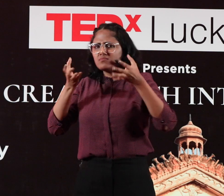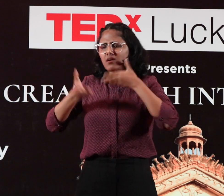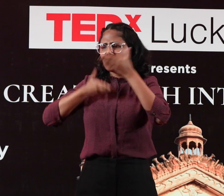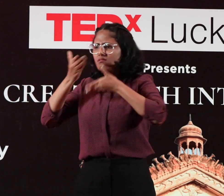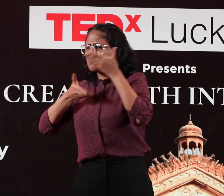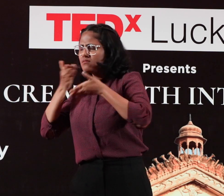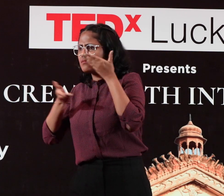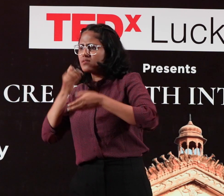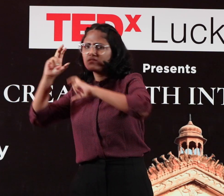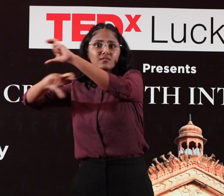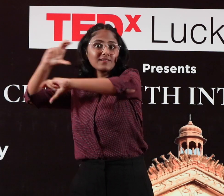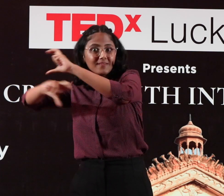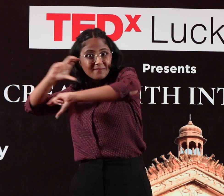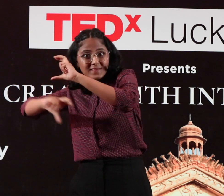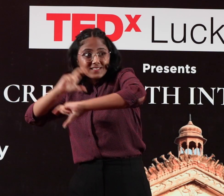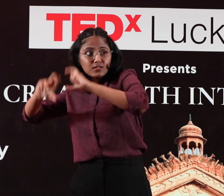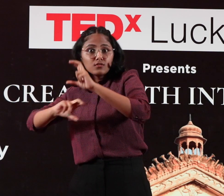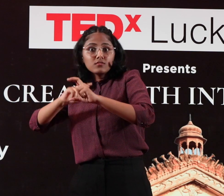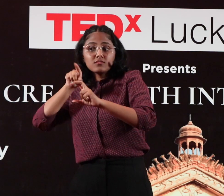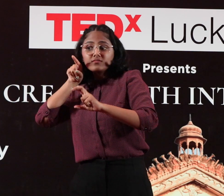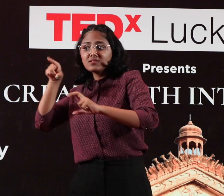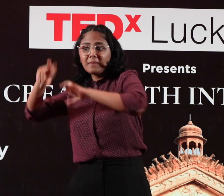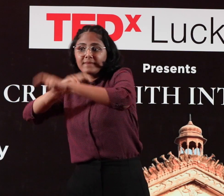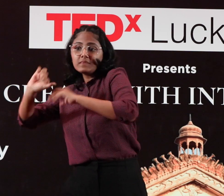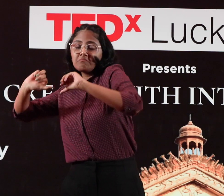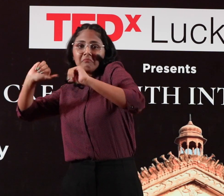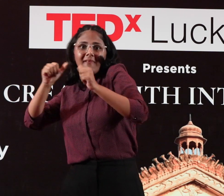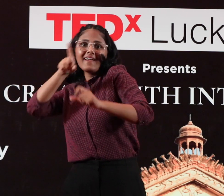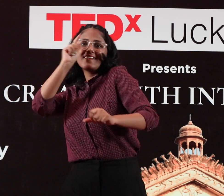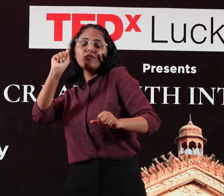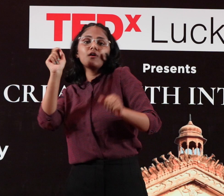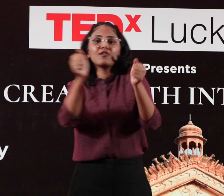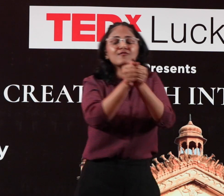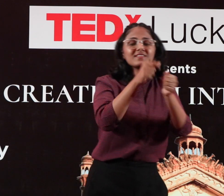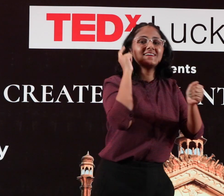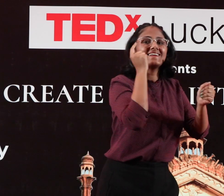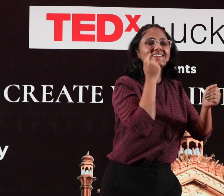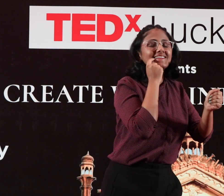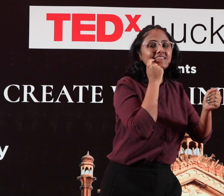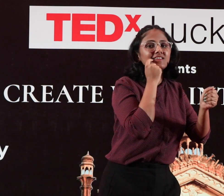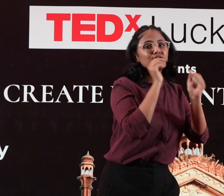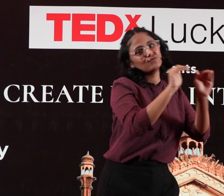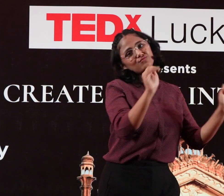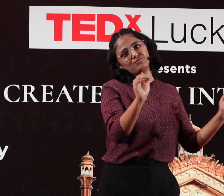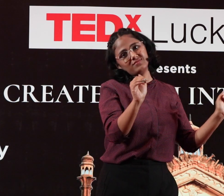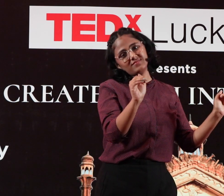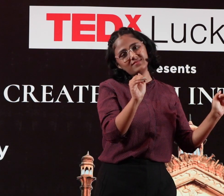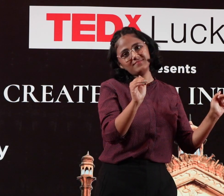बच्चों के साथ, उन कैंडिडेट्स के साथ काम कर सकें। एंड एक पूरा 1 साल का पोस्ट प्लेसमेंट सपोर्ट तैयार किया गया मॉडल में, ताकि